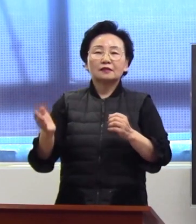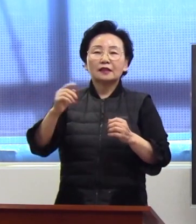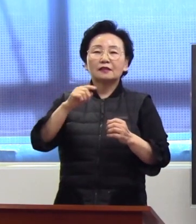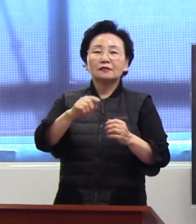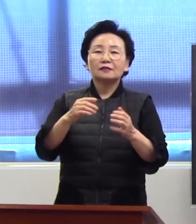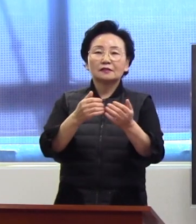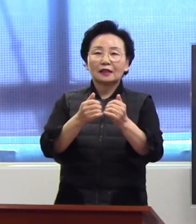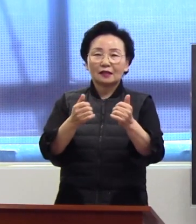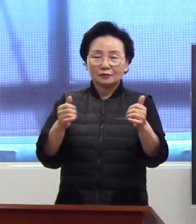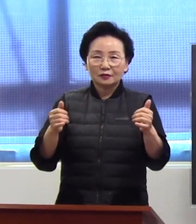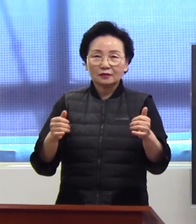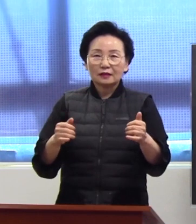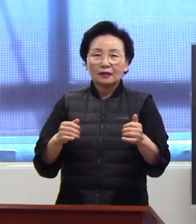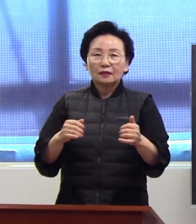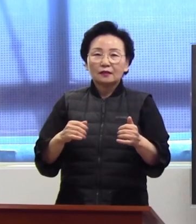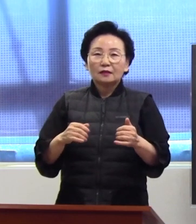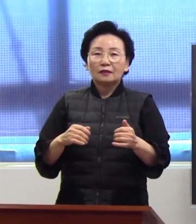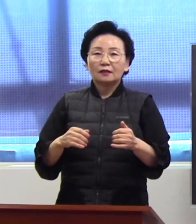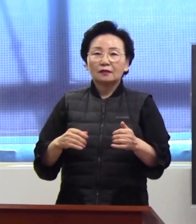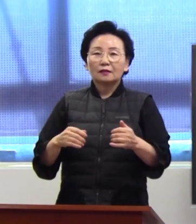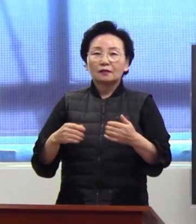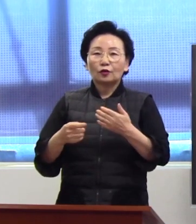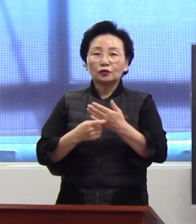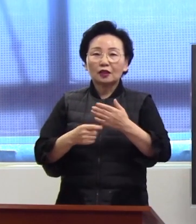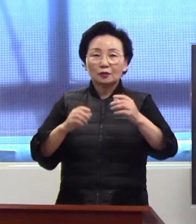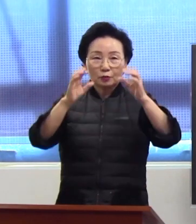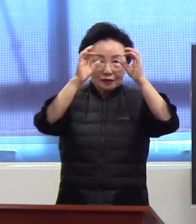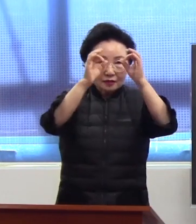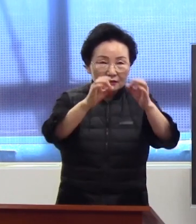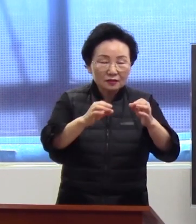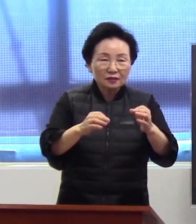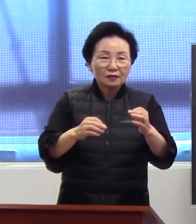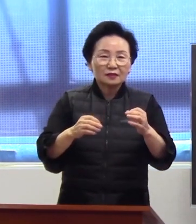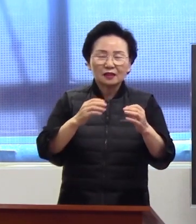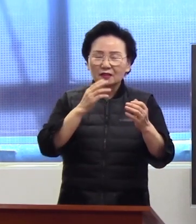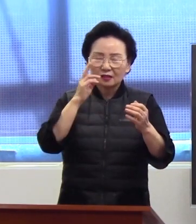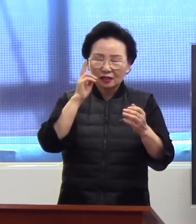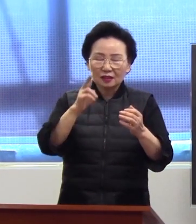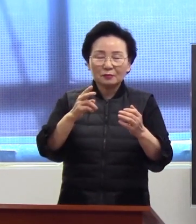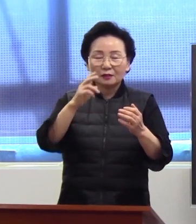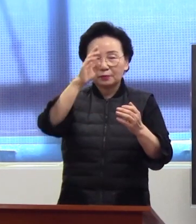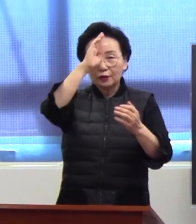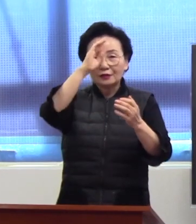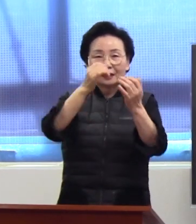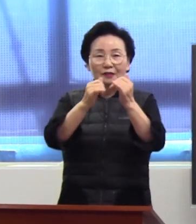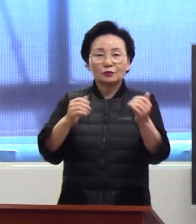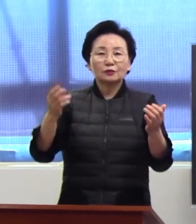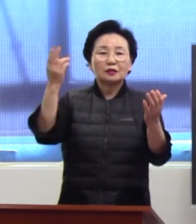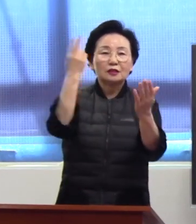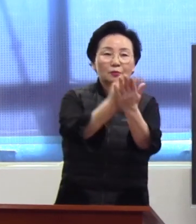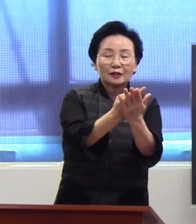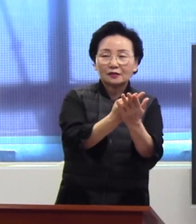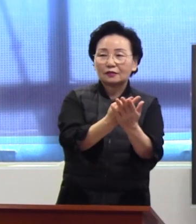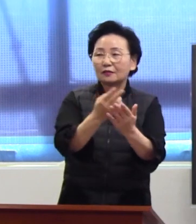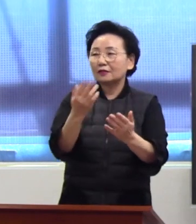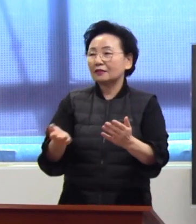그런데 그 사람은 겉에 볼 때는 그냥 심한 병 사람으로 입원했어.